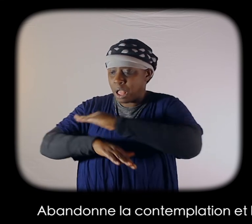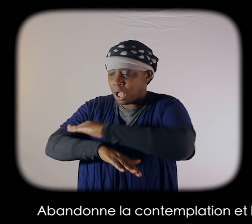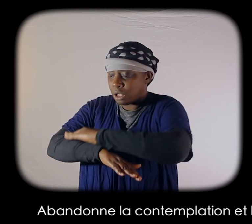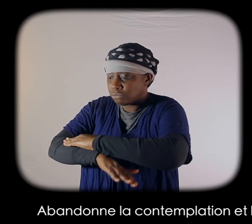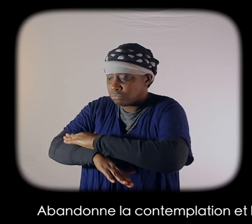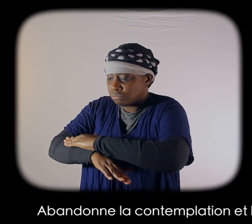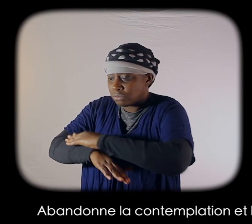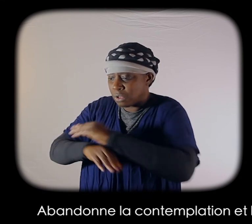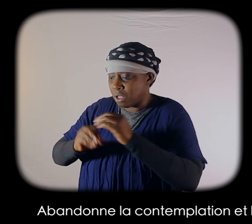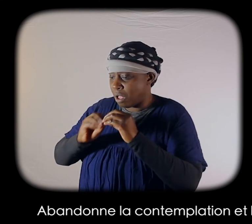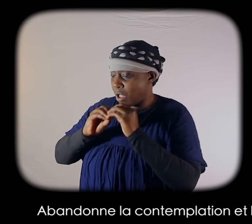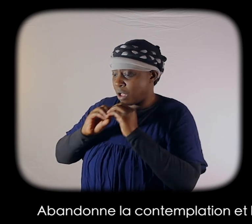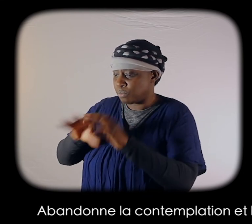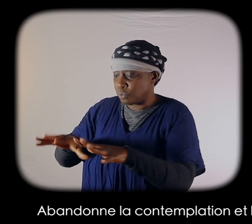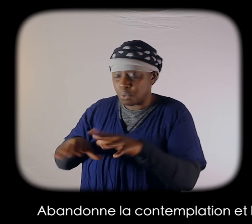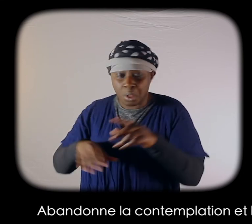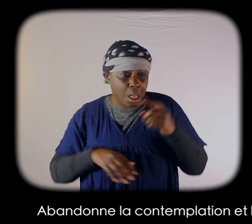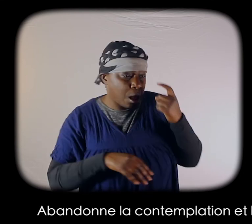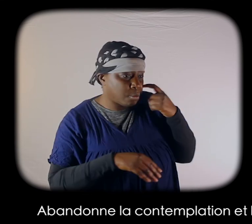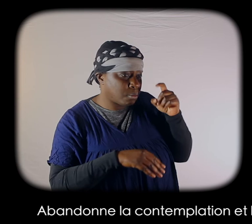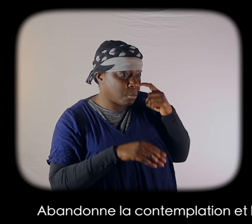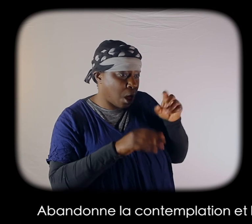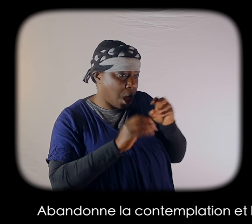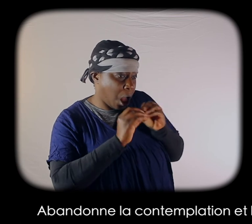放弃沉思和智慧，